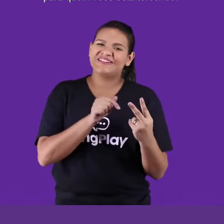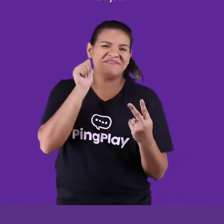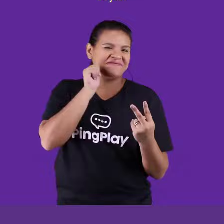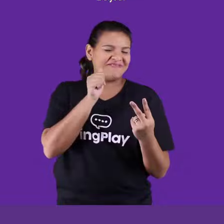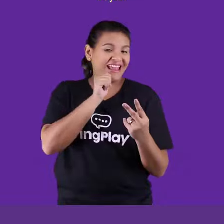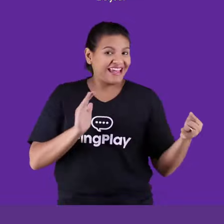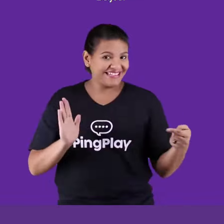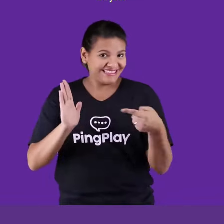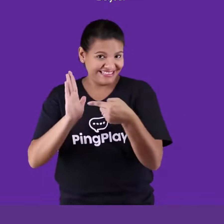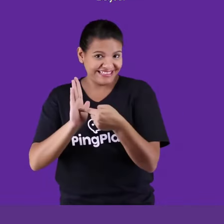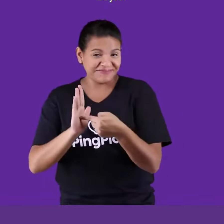torcendo beijos